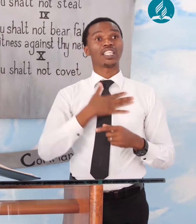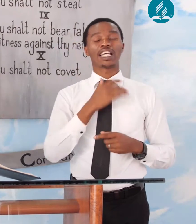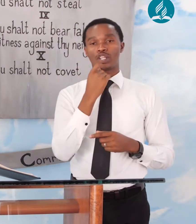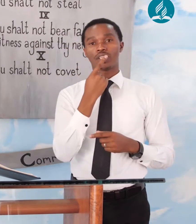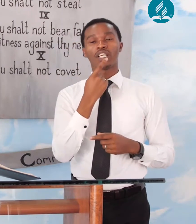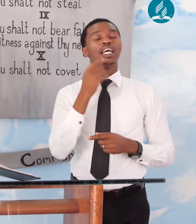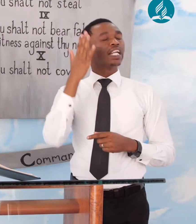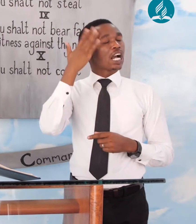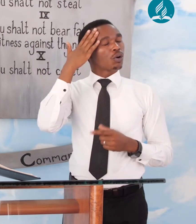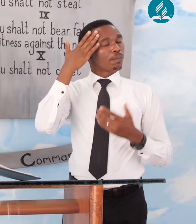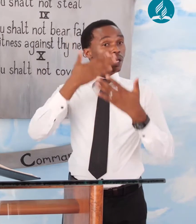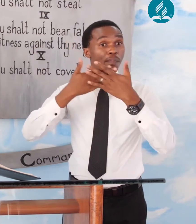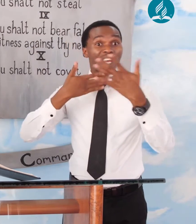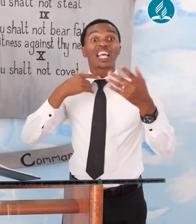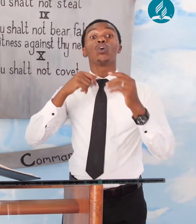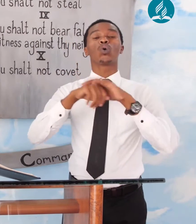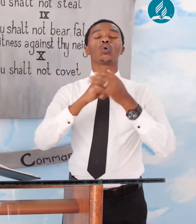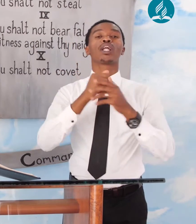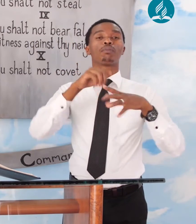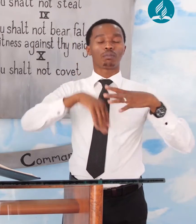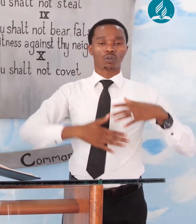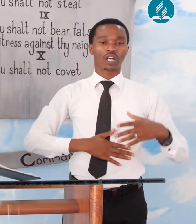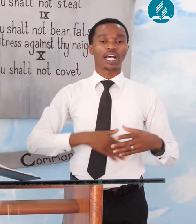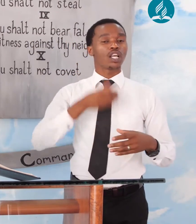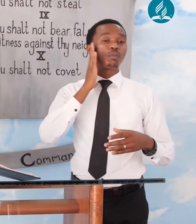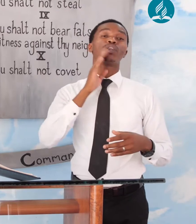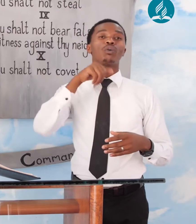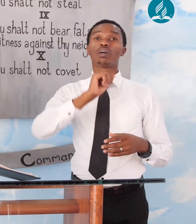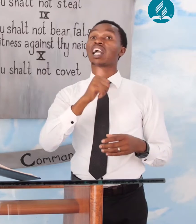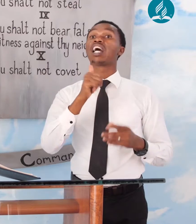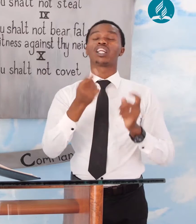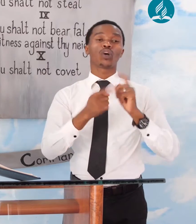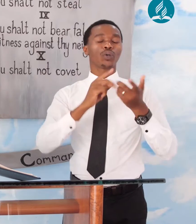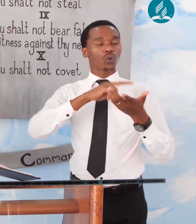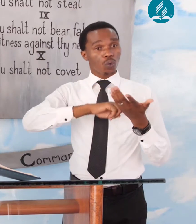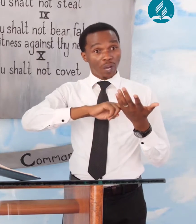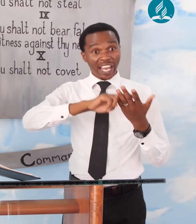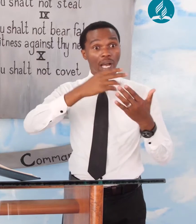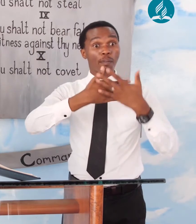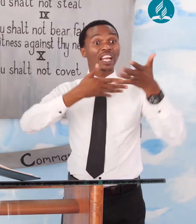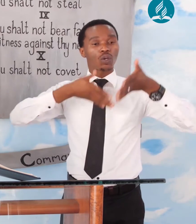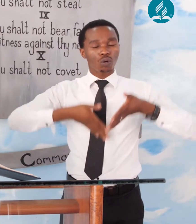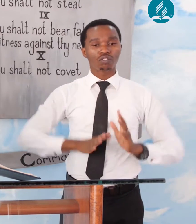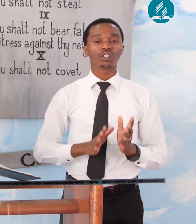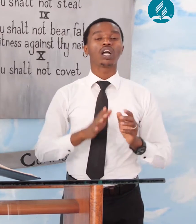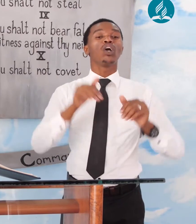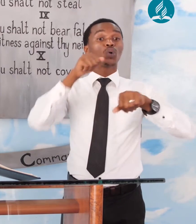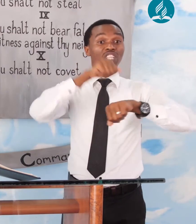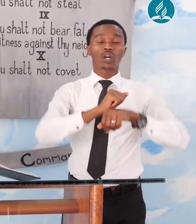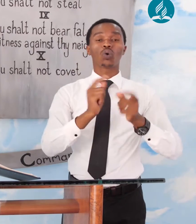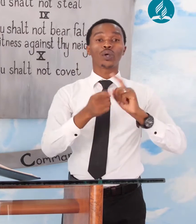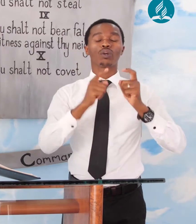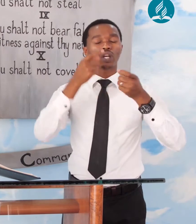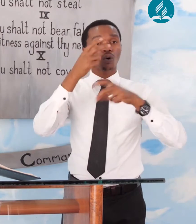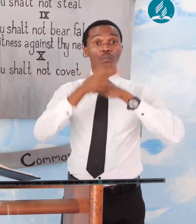nakumenye ntarakurema mu nda ya nyoko kandi nakwejeje utaravuka ngushyiriraho kuba umuhanuzi